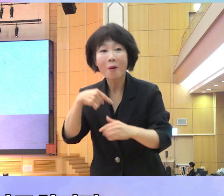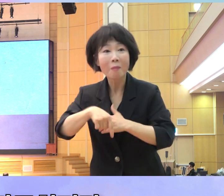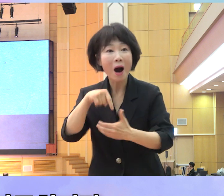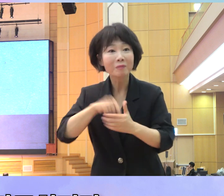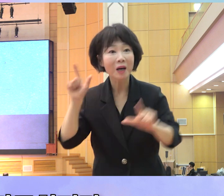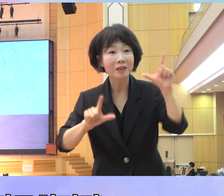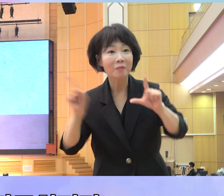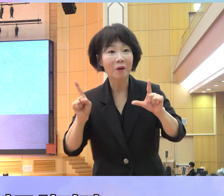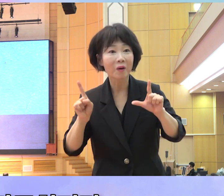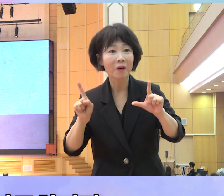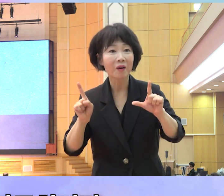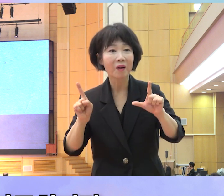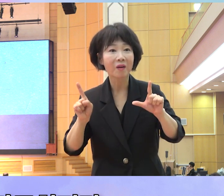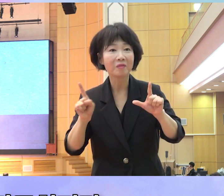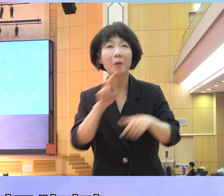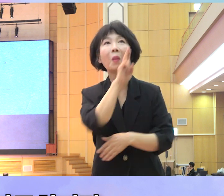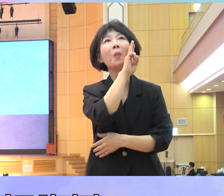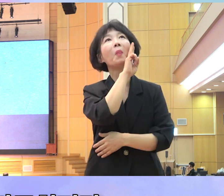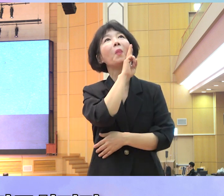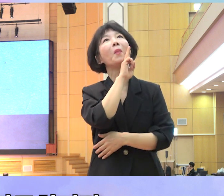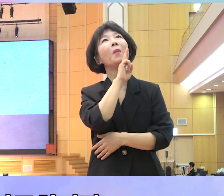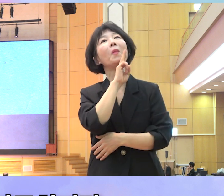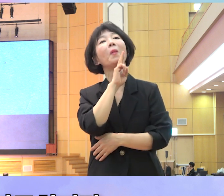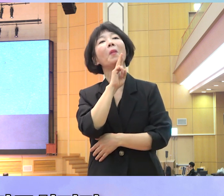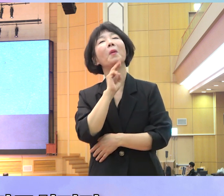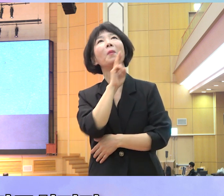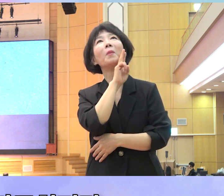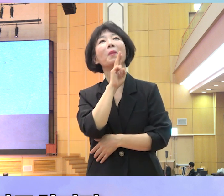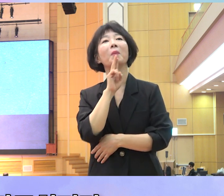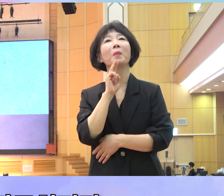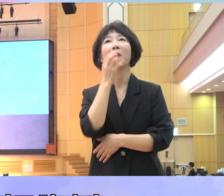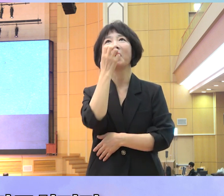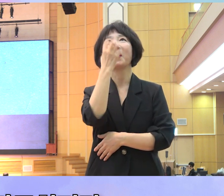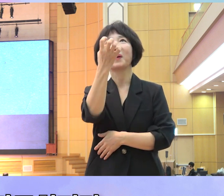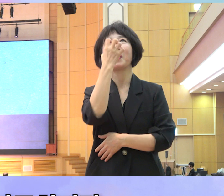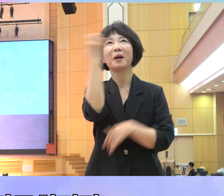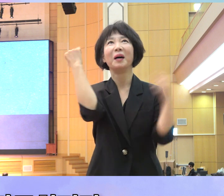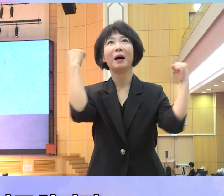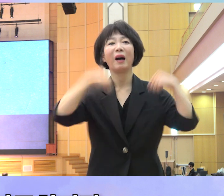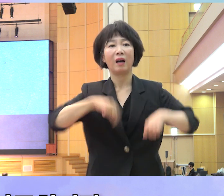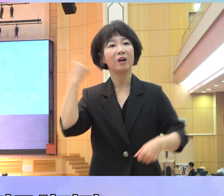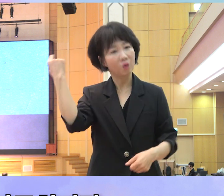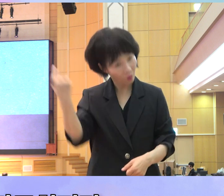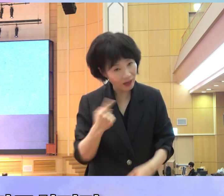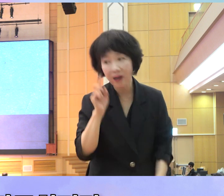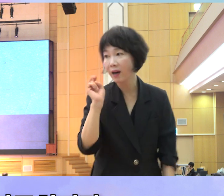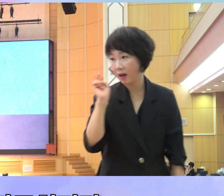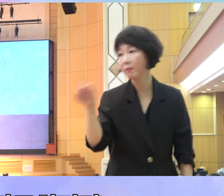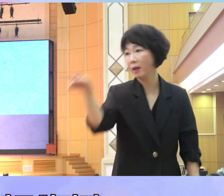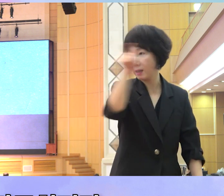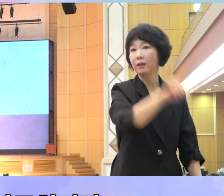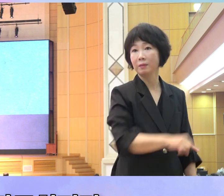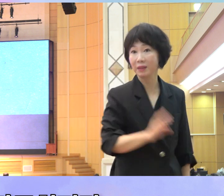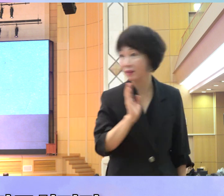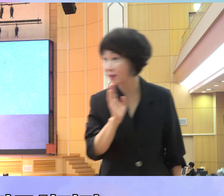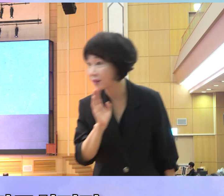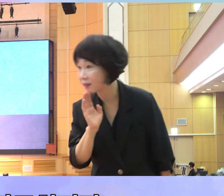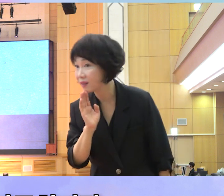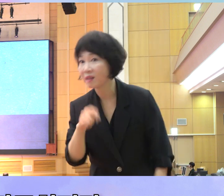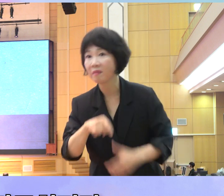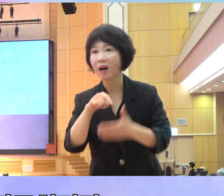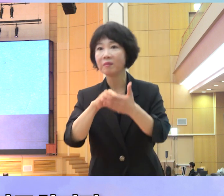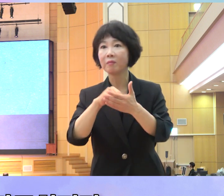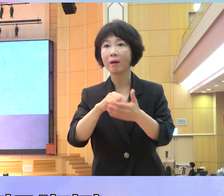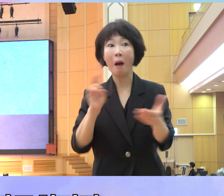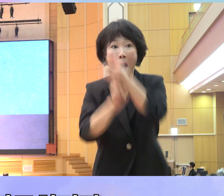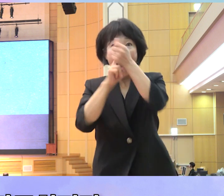여러분의 삶에서 신앙생활 하다가 막 기적이 일어나고 좋은 일이 일어나잖아요. 그러면 그 사이에 정확하게 빈틈이 생깁니다. 어떤 빈틈이 생겨요? 교만의